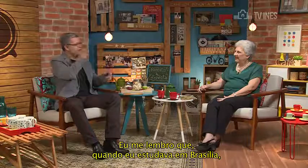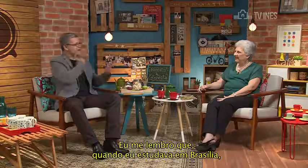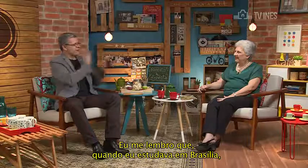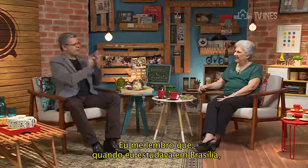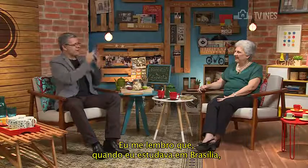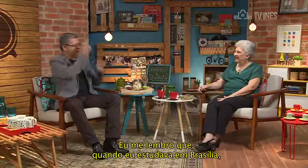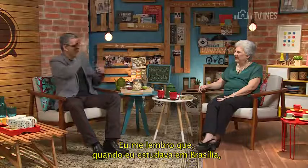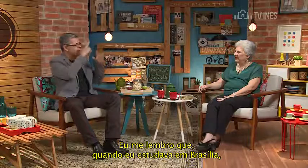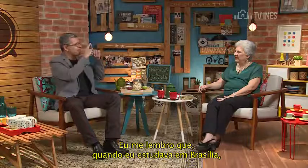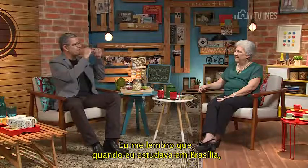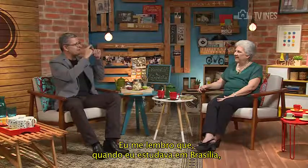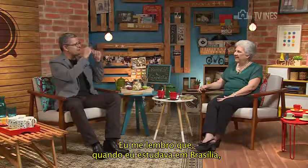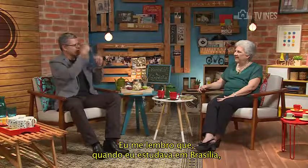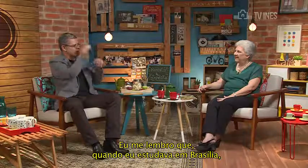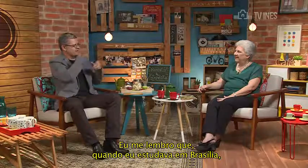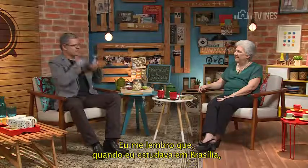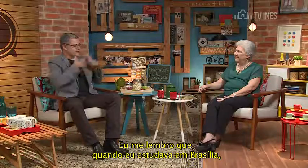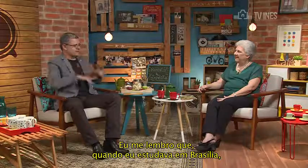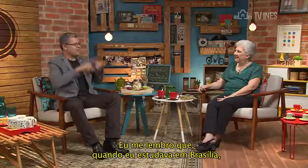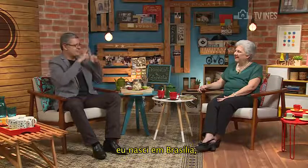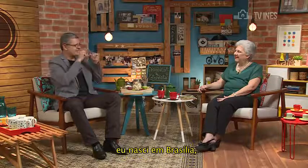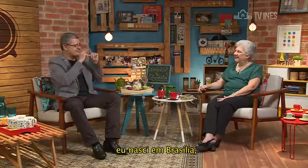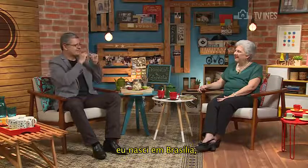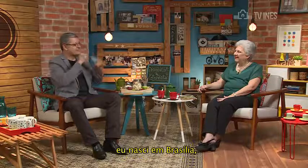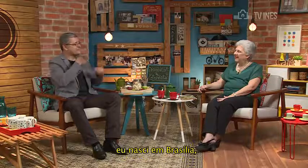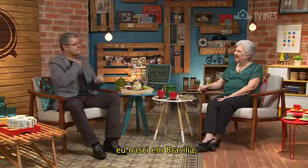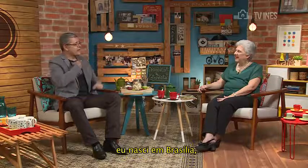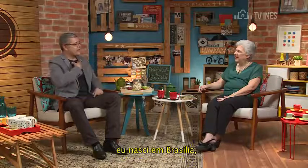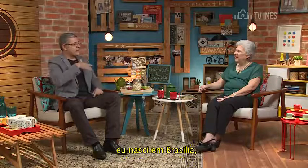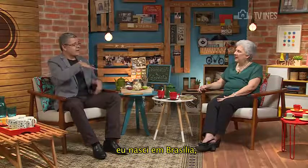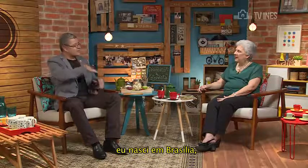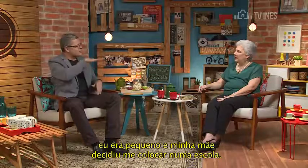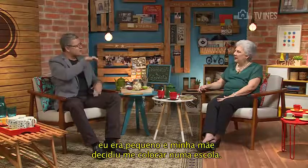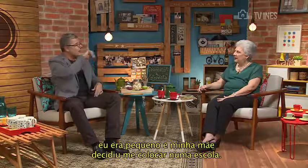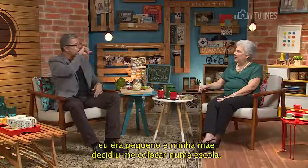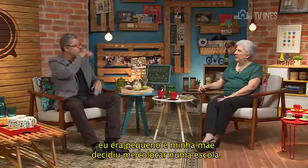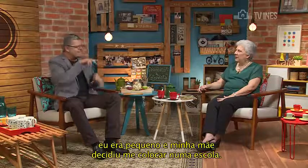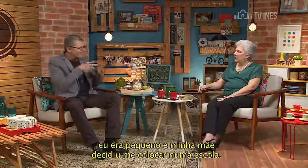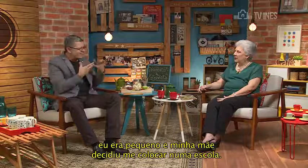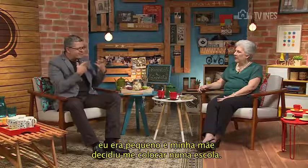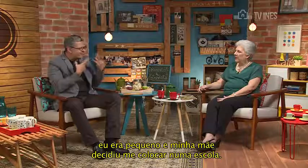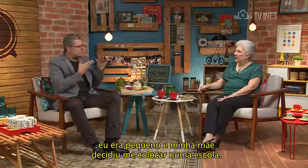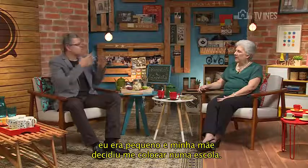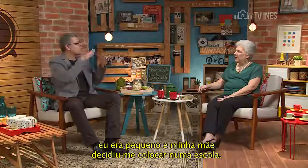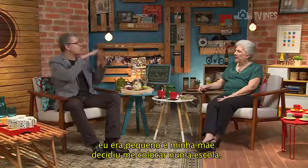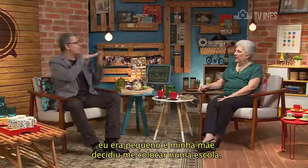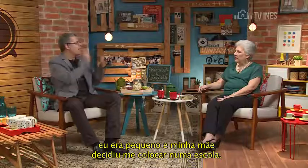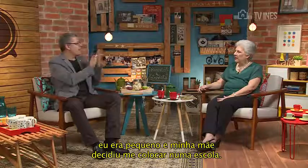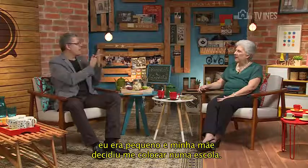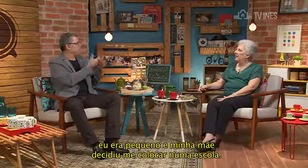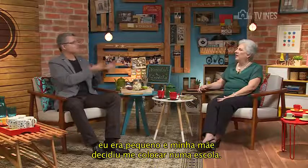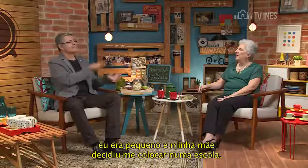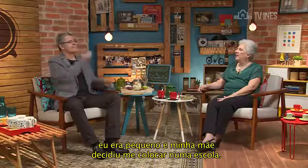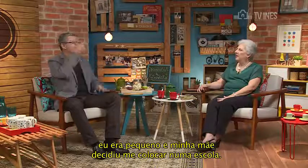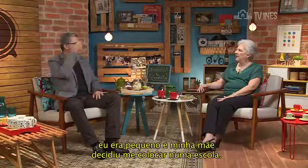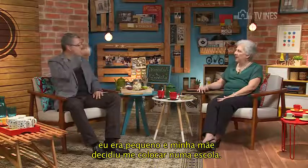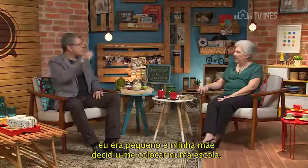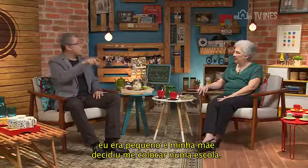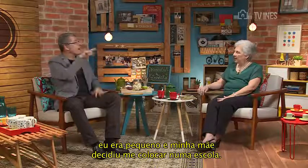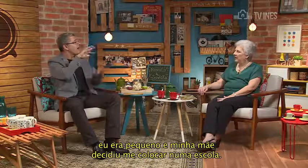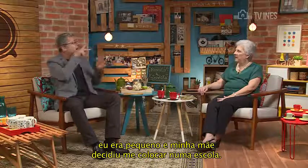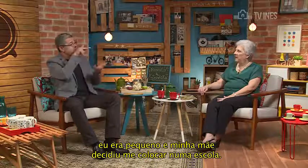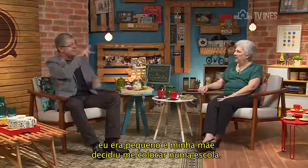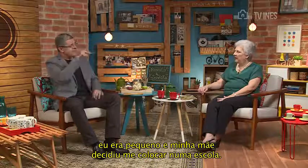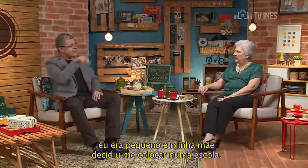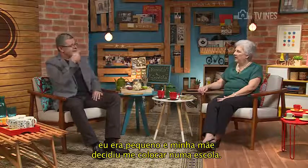Eu me lembro Que quando eu Estudava em Brasília Eu nasci em Brasília Eu era pequeno E minha mãe Decidiu me